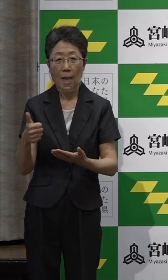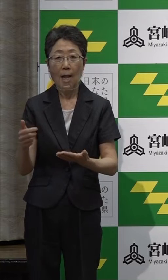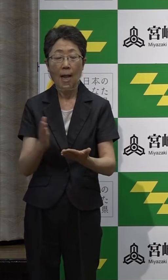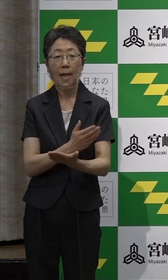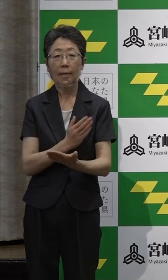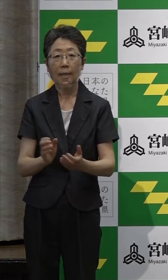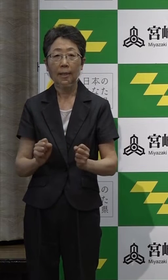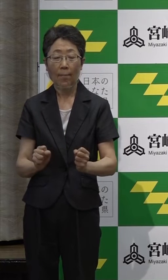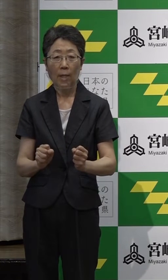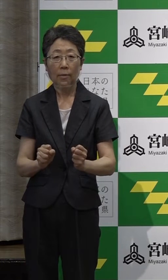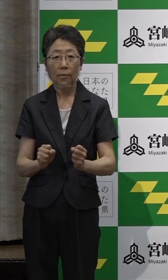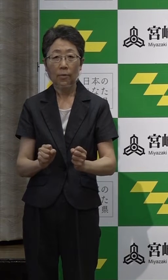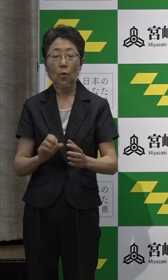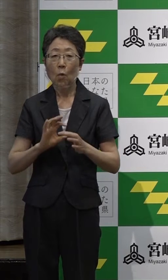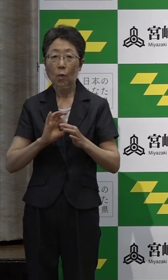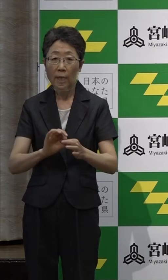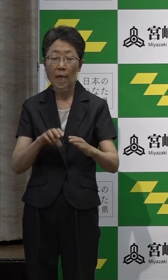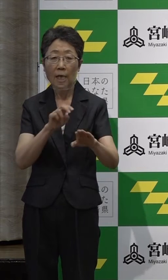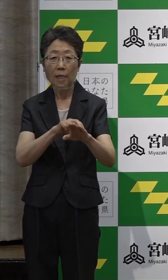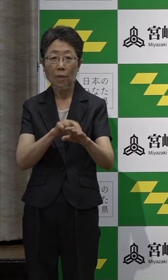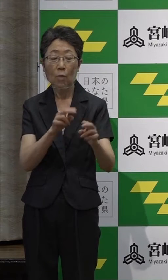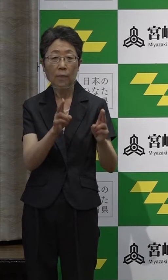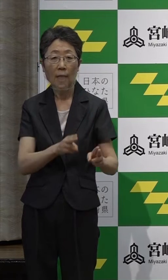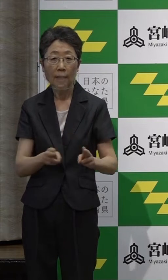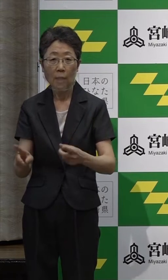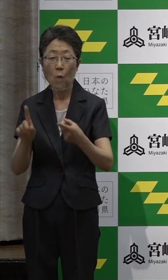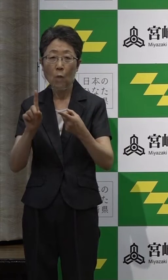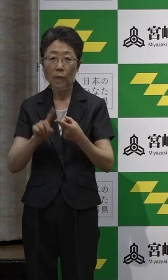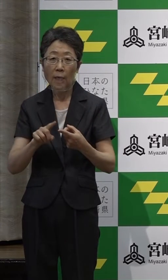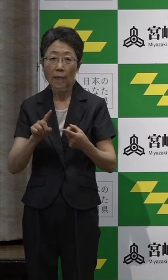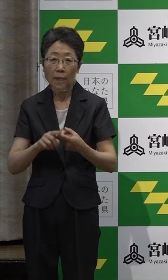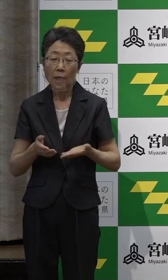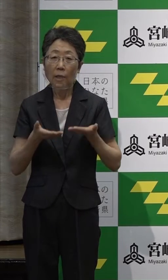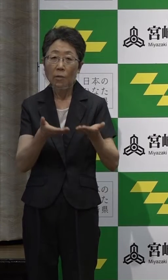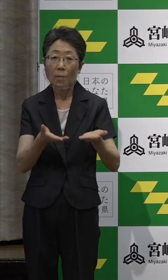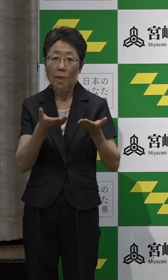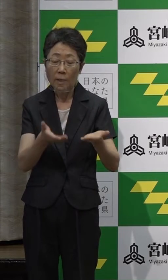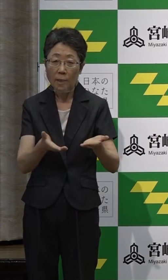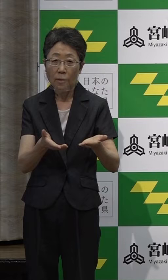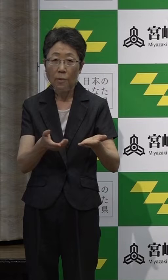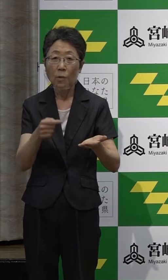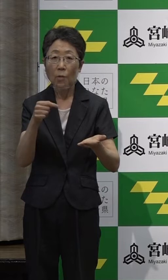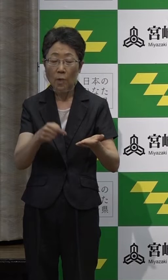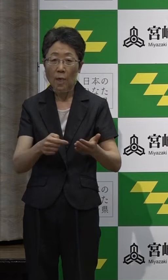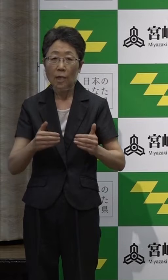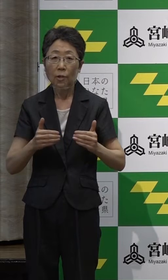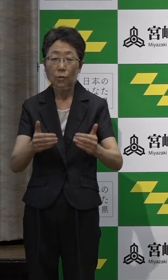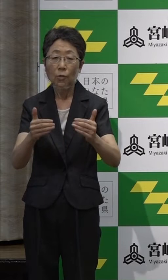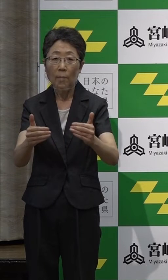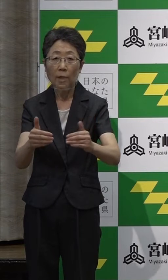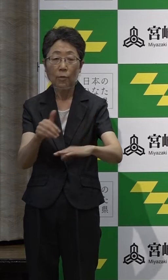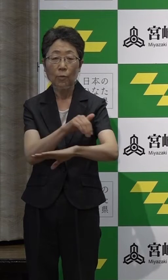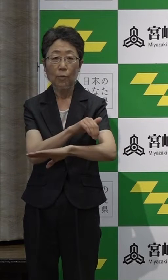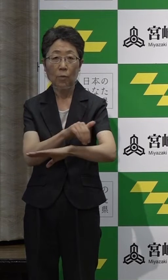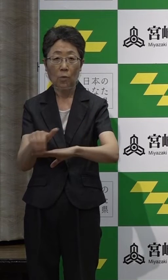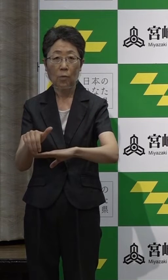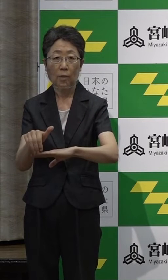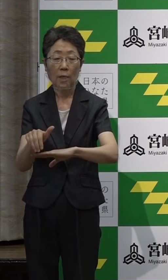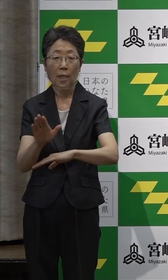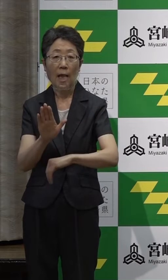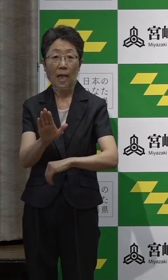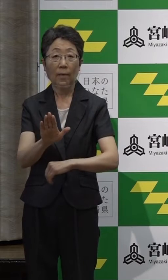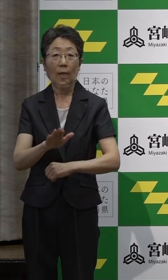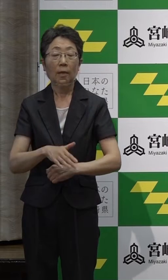た医療の提供、それはこれまで通り進めていくつもりでございます